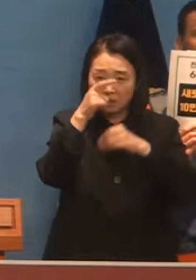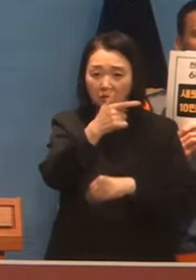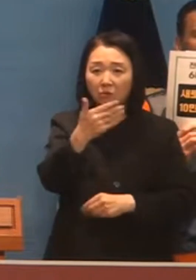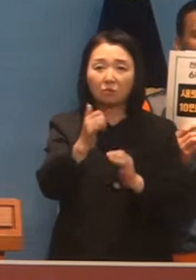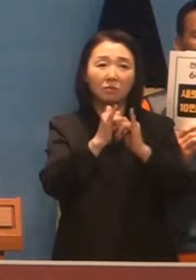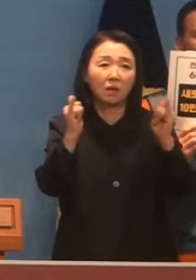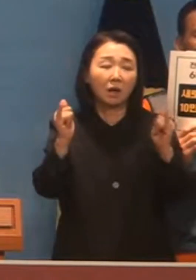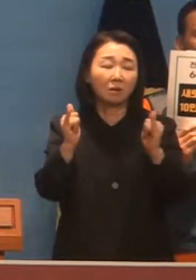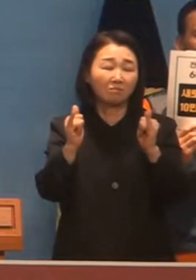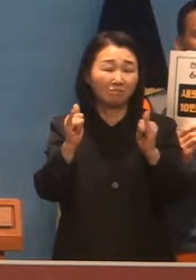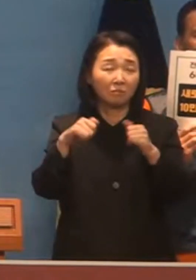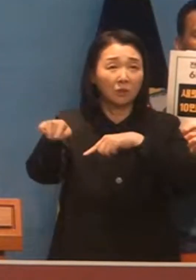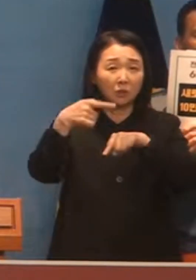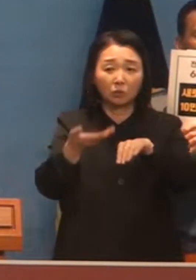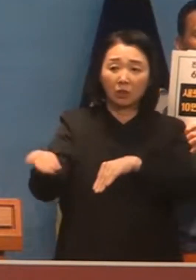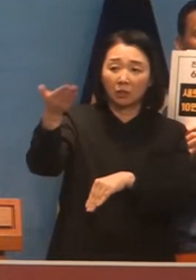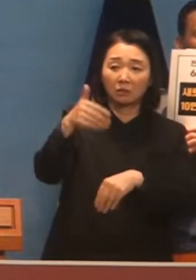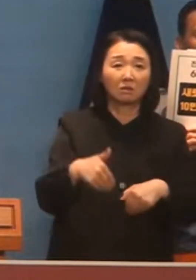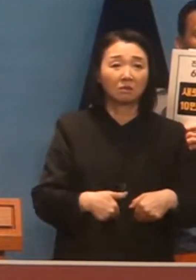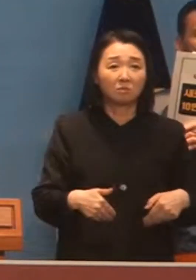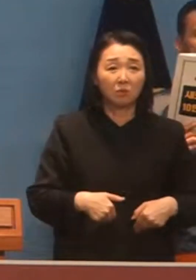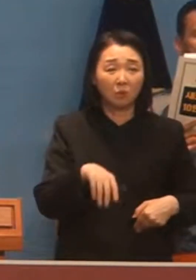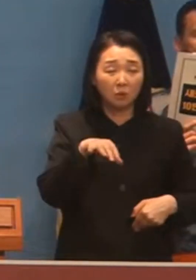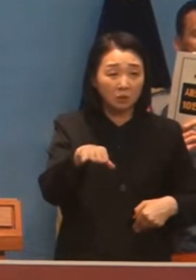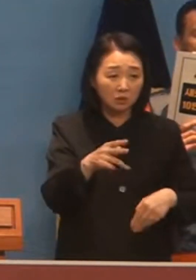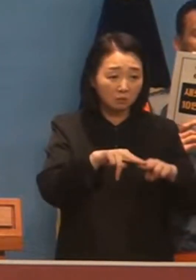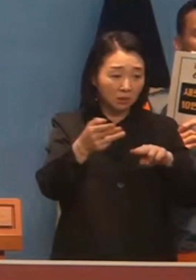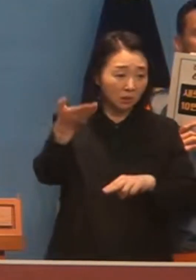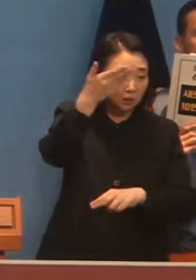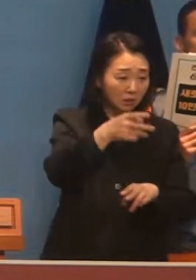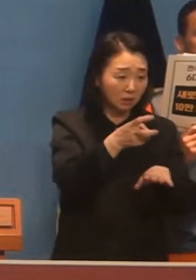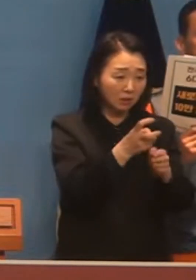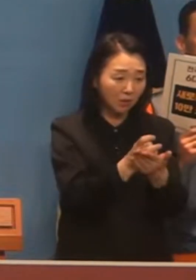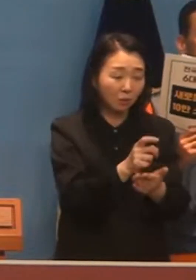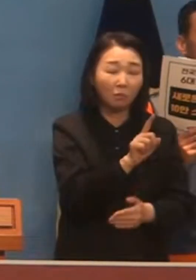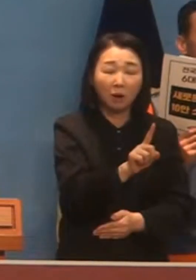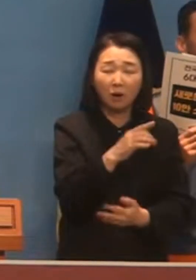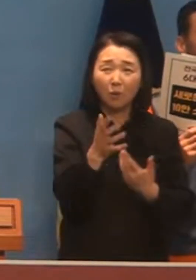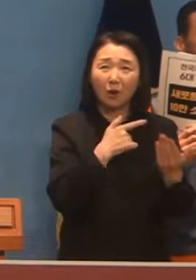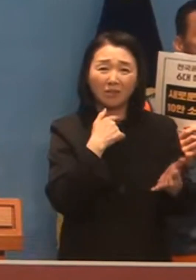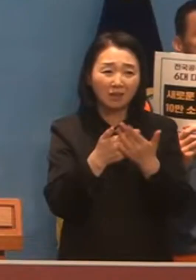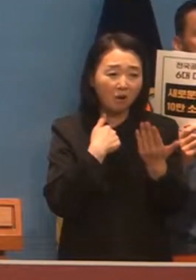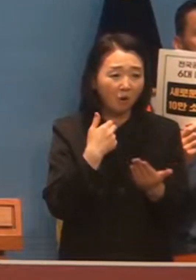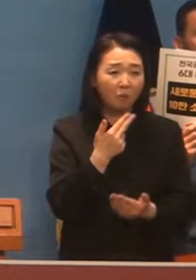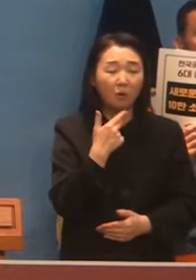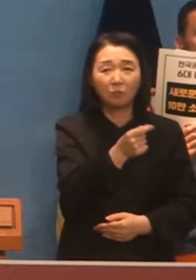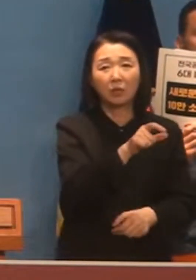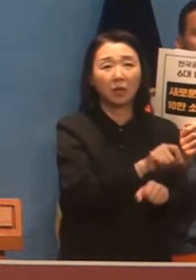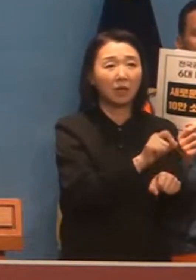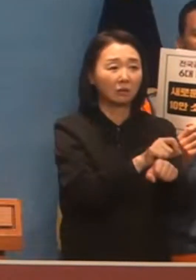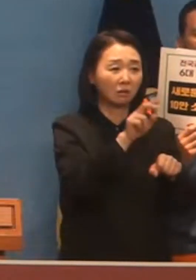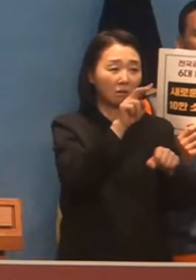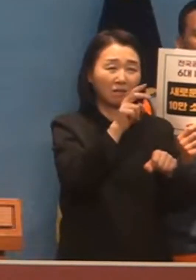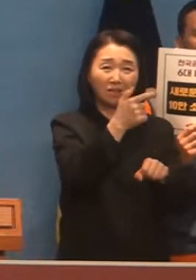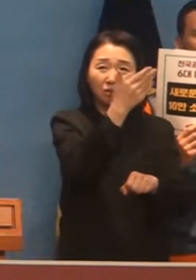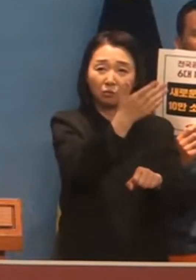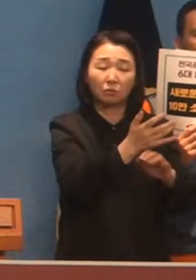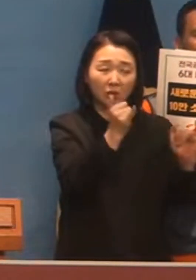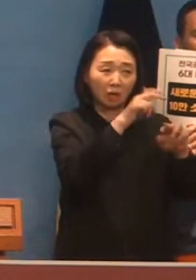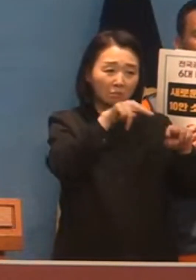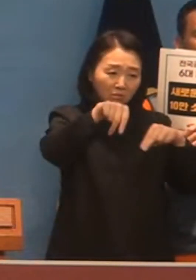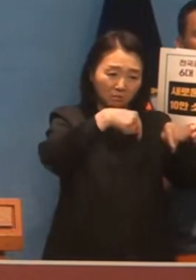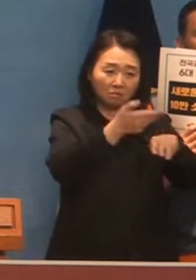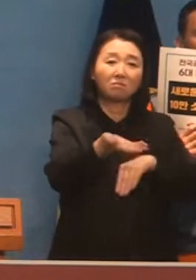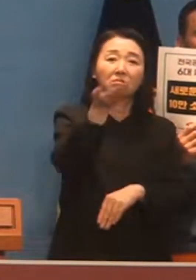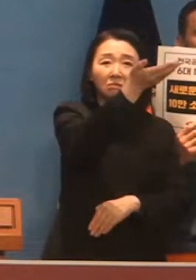소방공무원이 지휘관으로 승진되어야 하는데 현재의 승진 제도는 화재 진압 경험이 전무한 행정소방관들이 지휘관으로